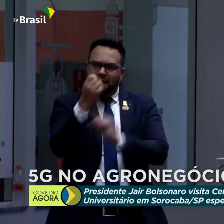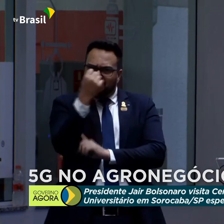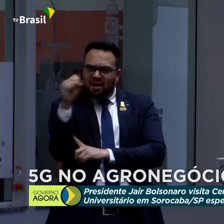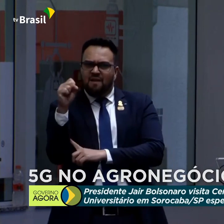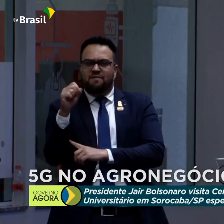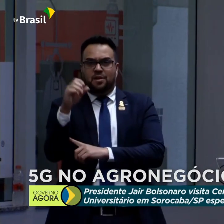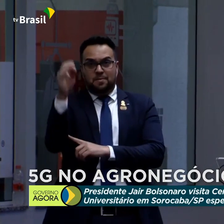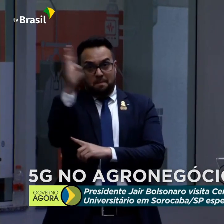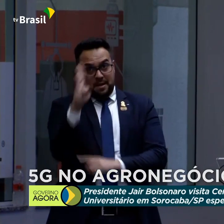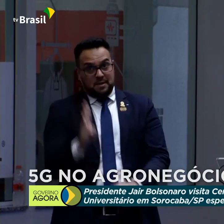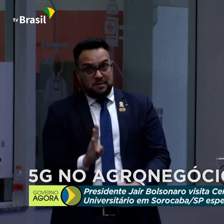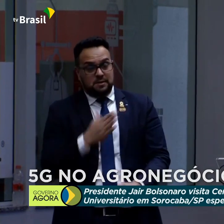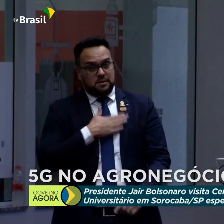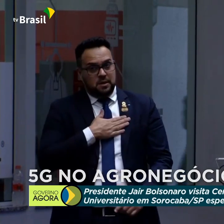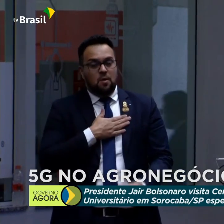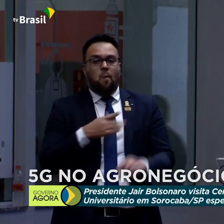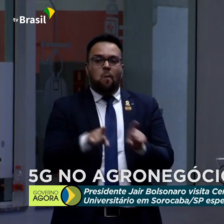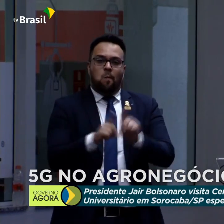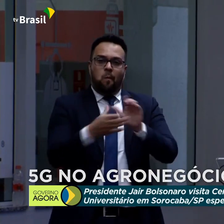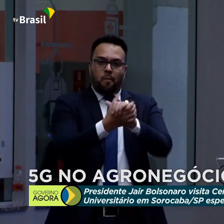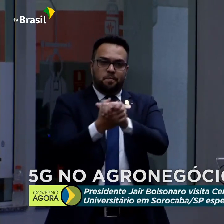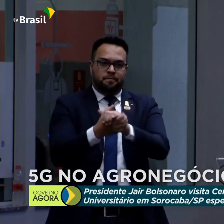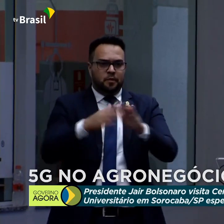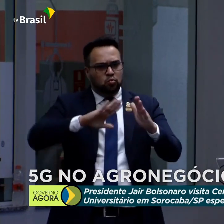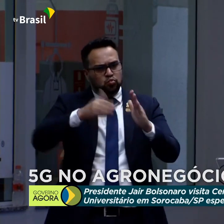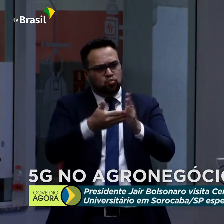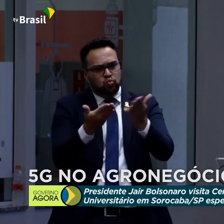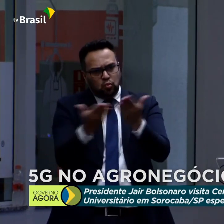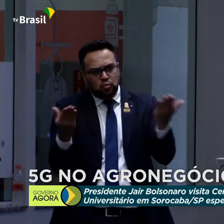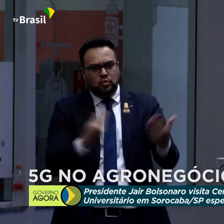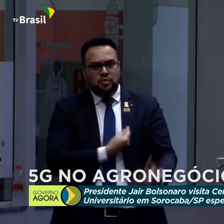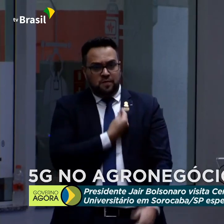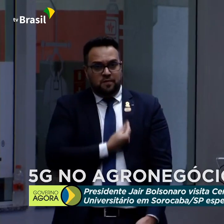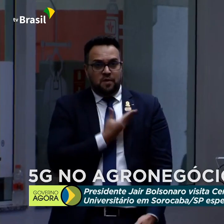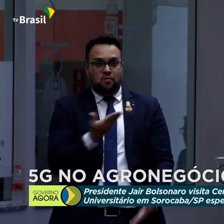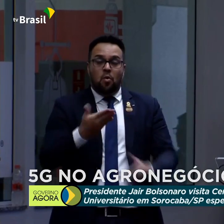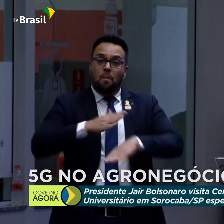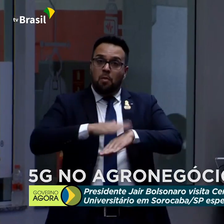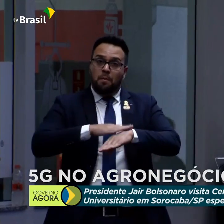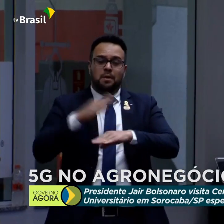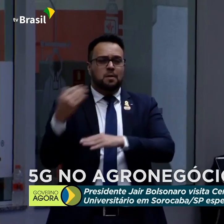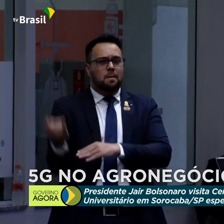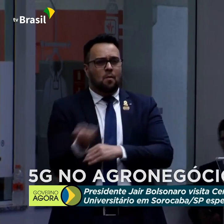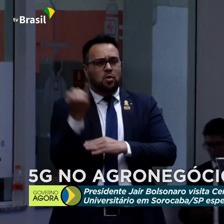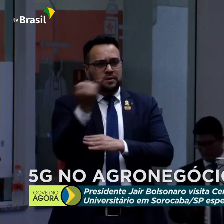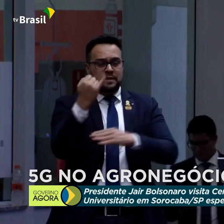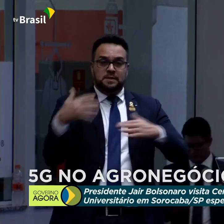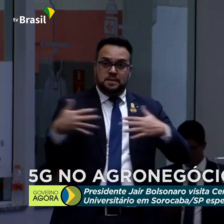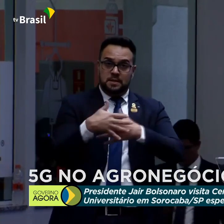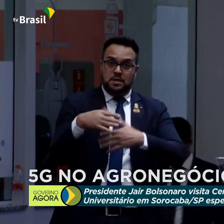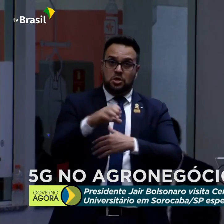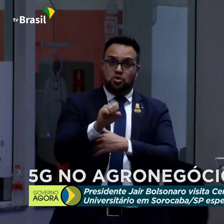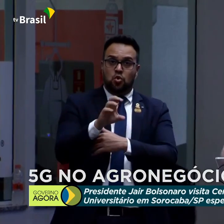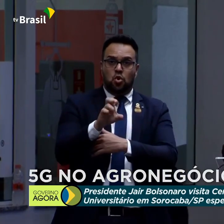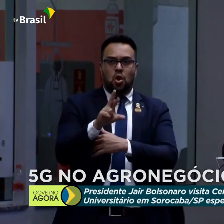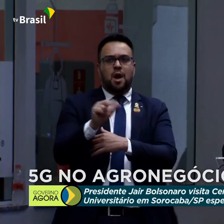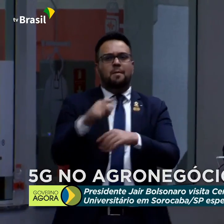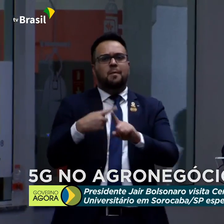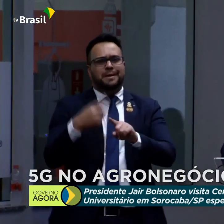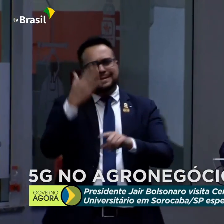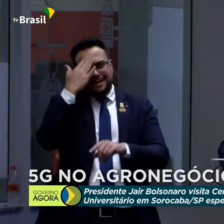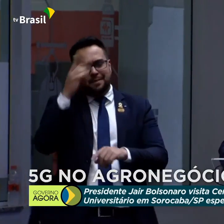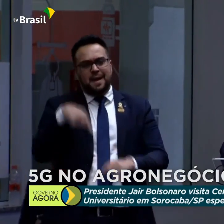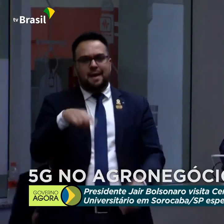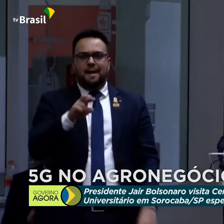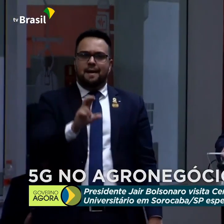Eu cumprimento todas as demais autoridades presentes aqui. É um momento extremamente importante para a nossa cidade, num momento de crise